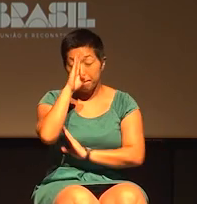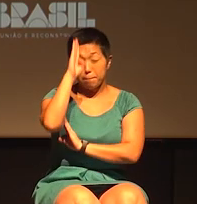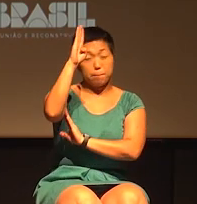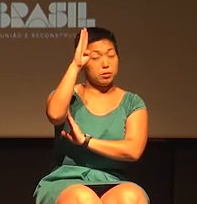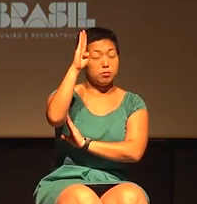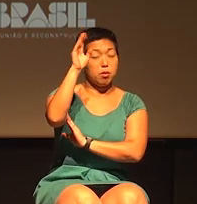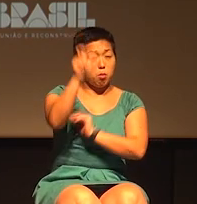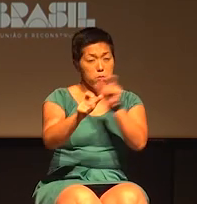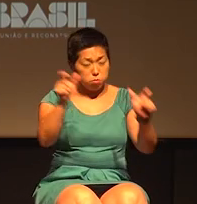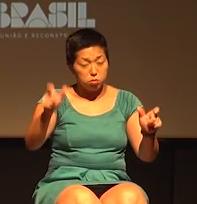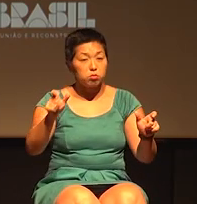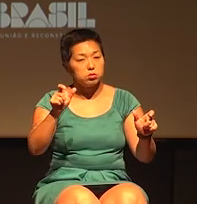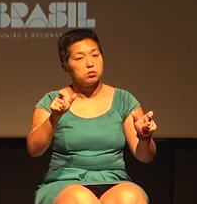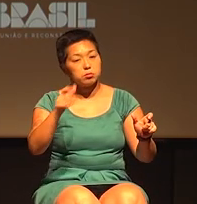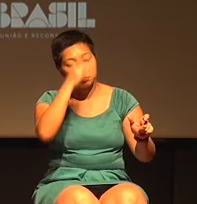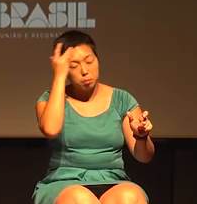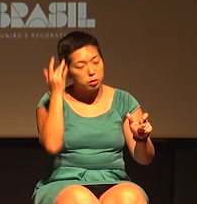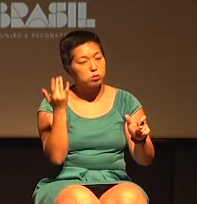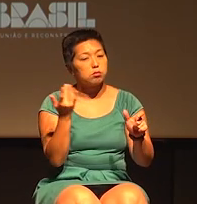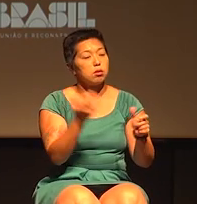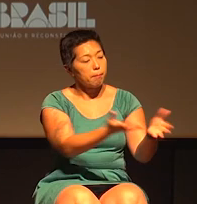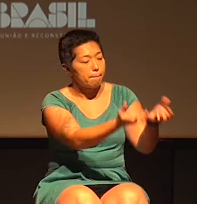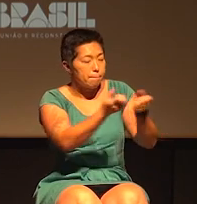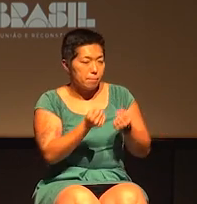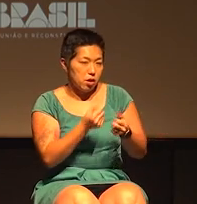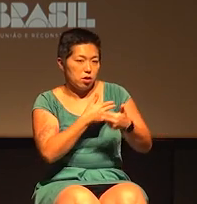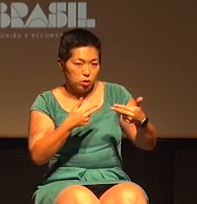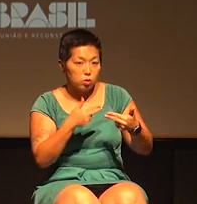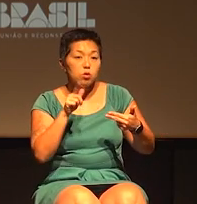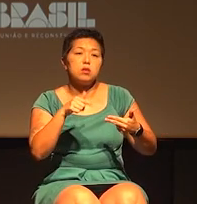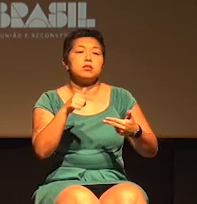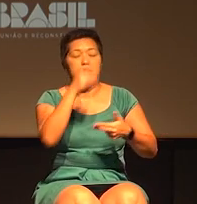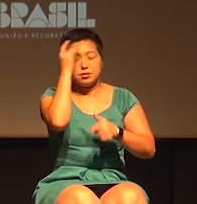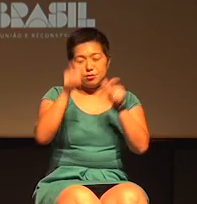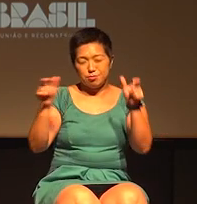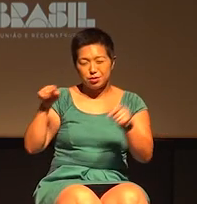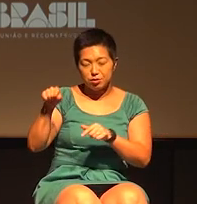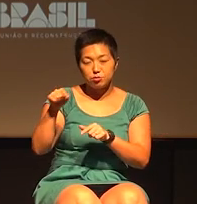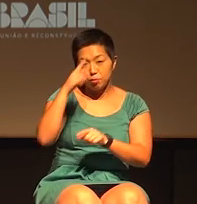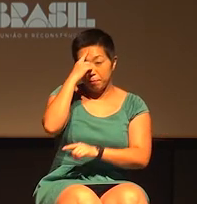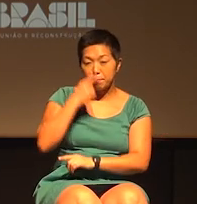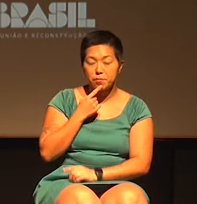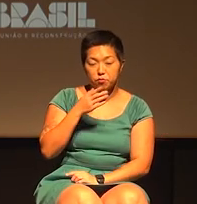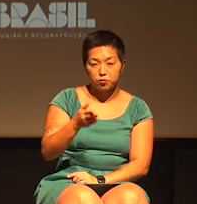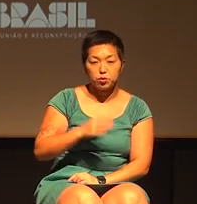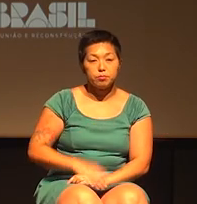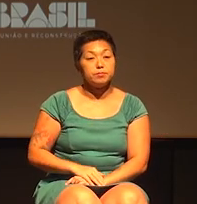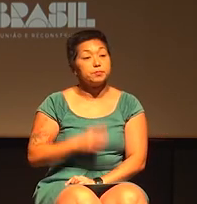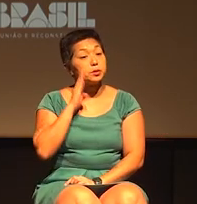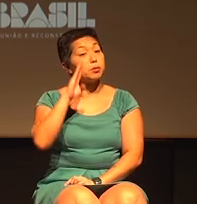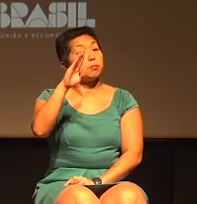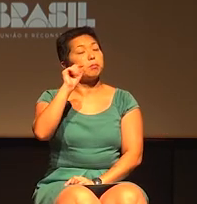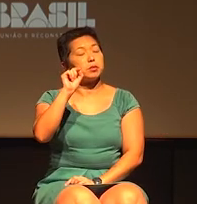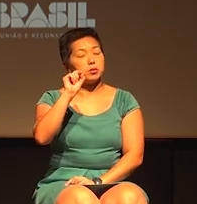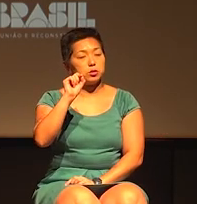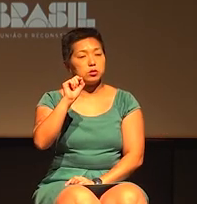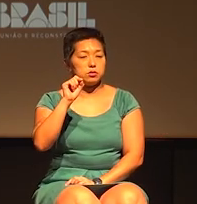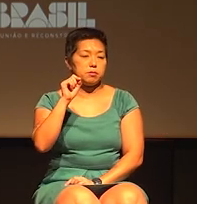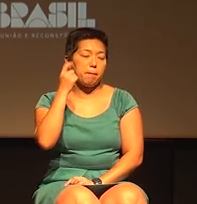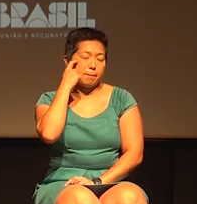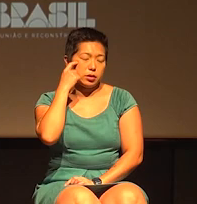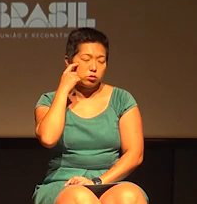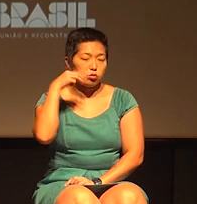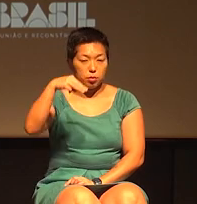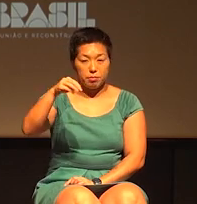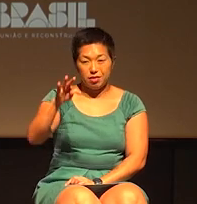os beneficiados da cozinha solidária acabam sendo essas pessoas e aí desde o início O que que a gente pensou pra cozinha solidária eh a gente é